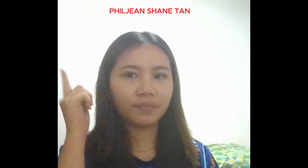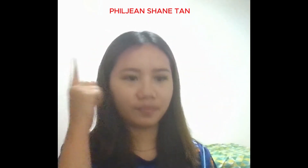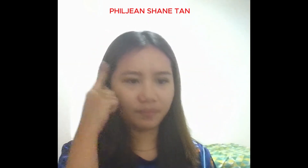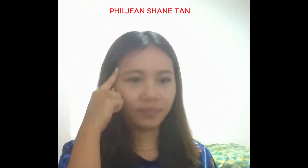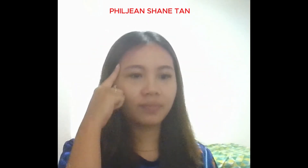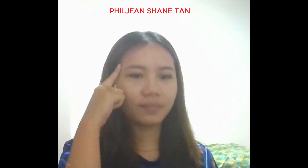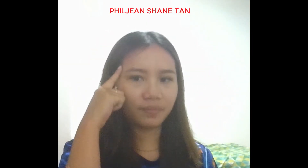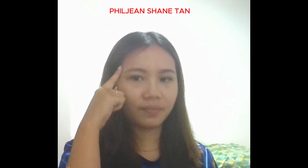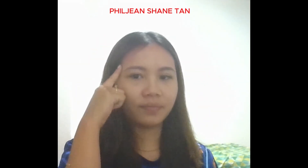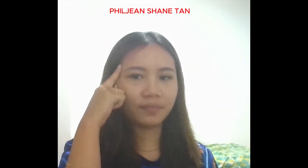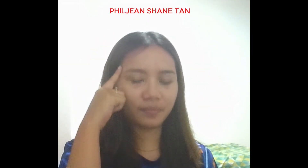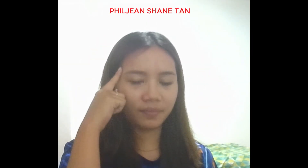Okay gandang